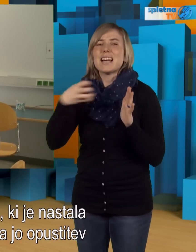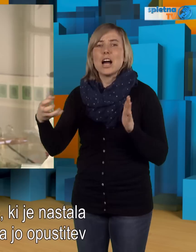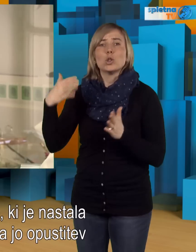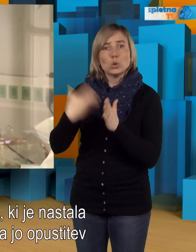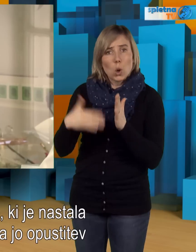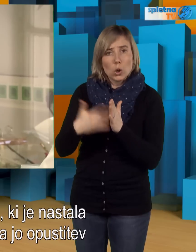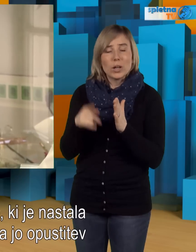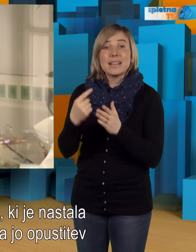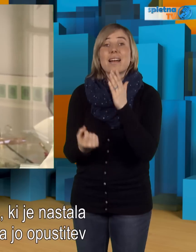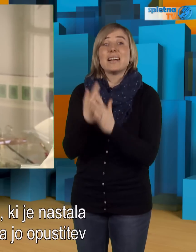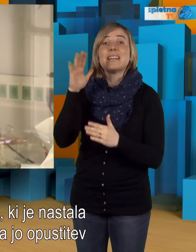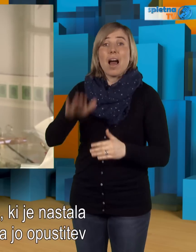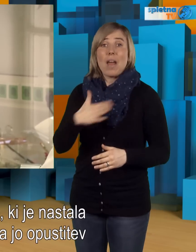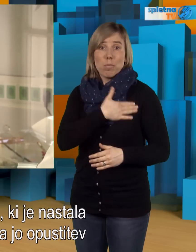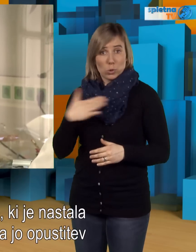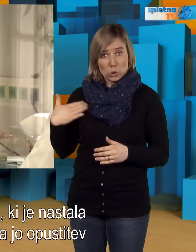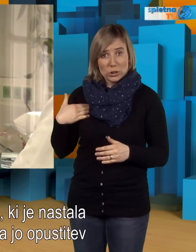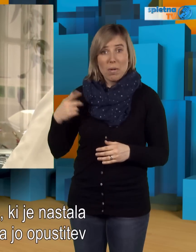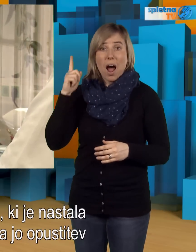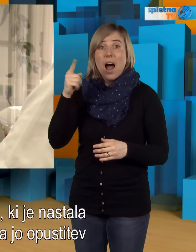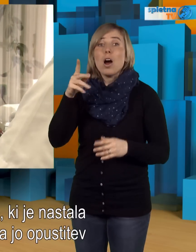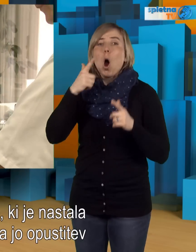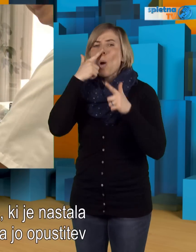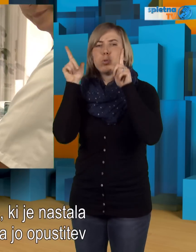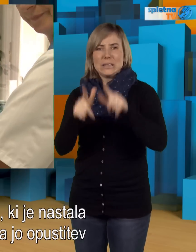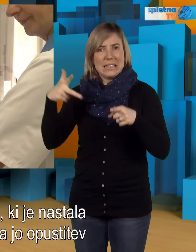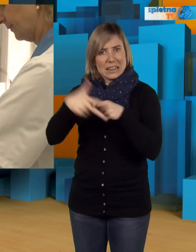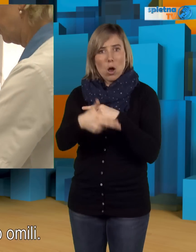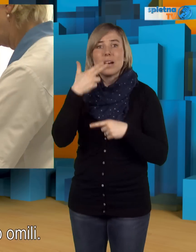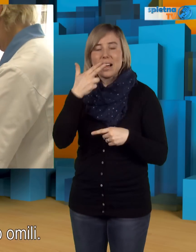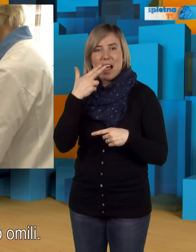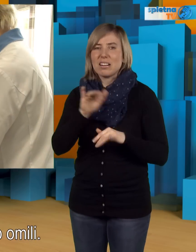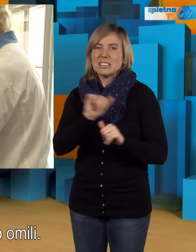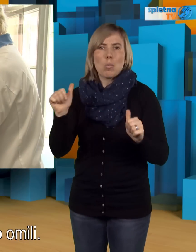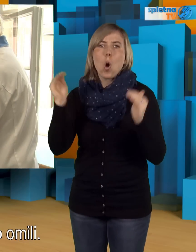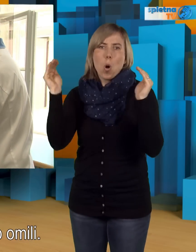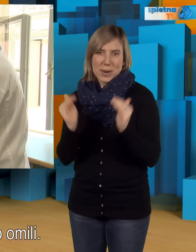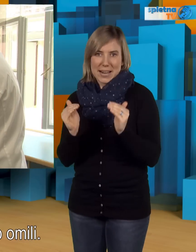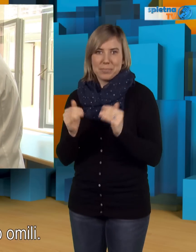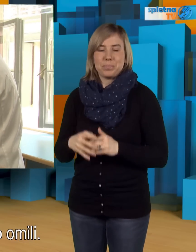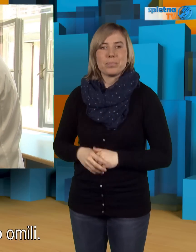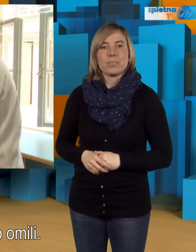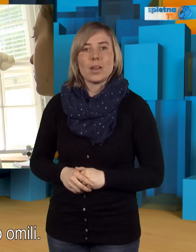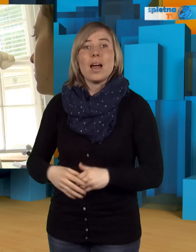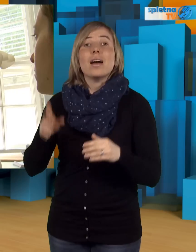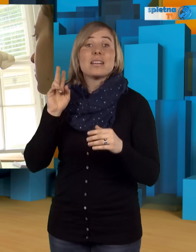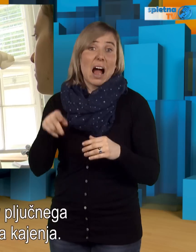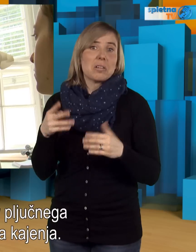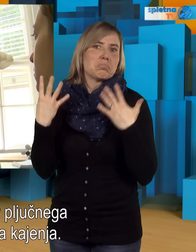trajno škodo, ki je nastala na pljučih, vendar jo opustitev kajenja lahko omili. Kar